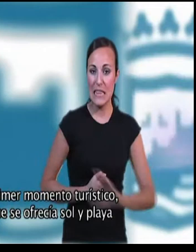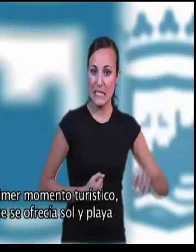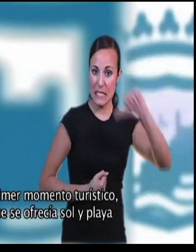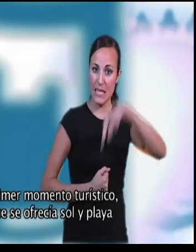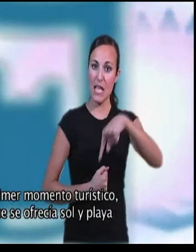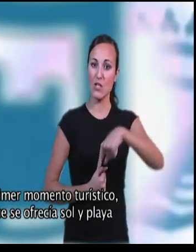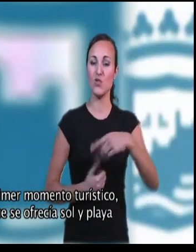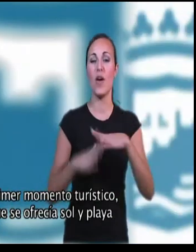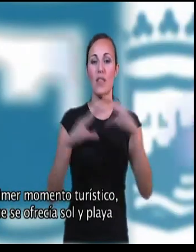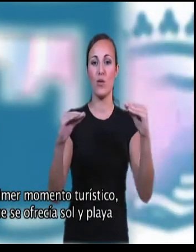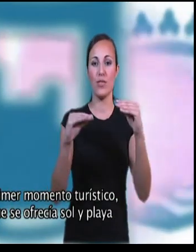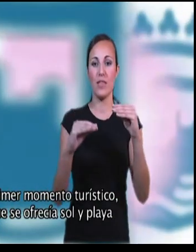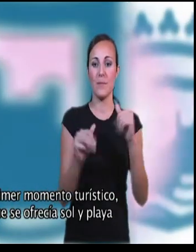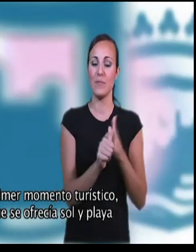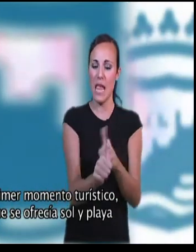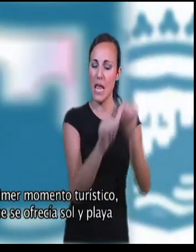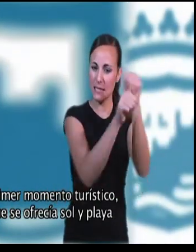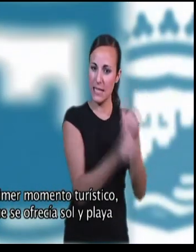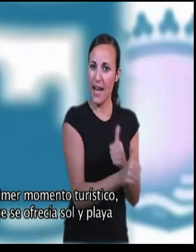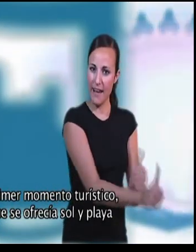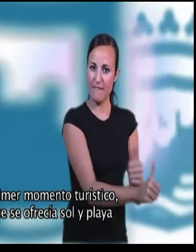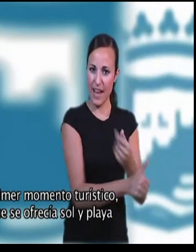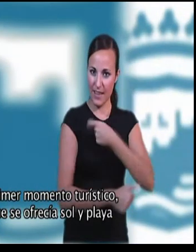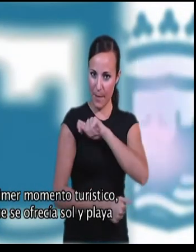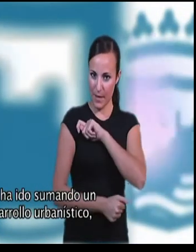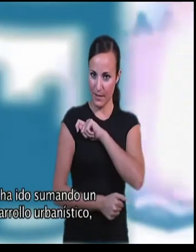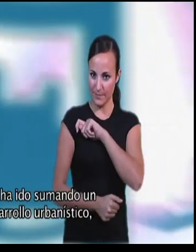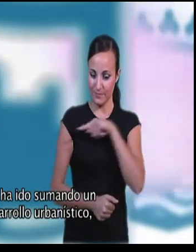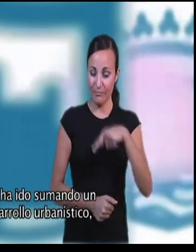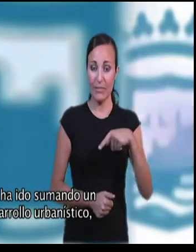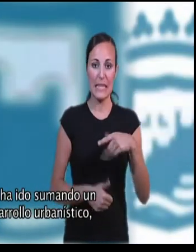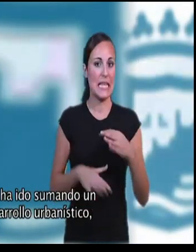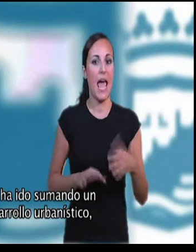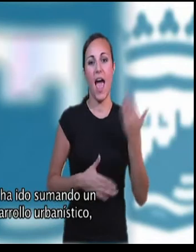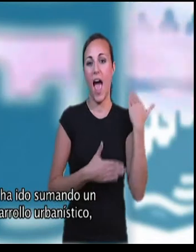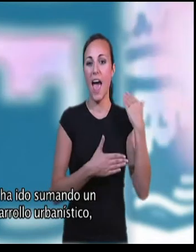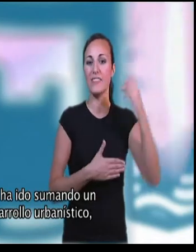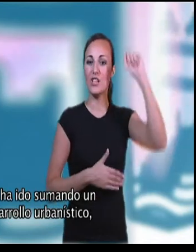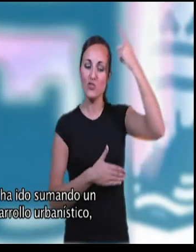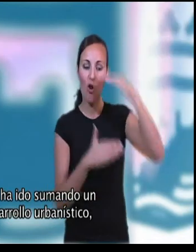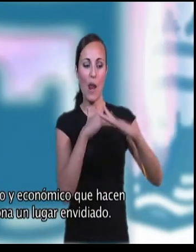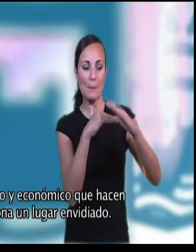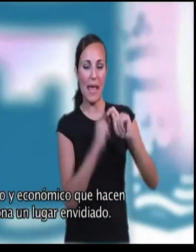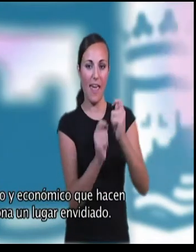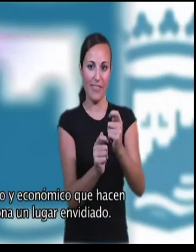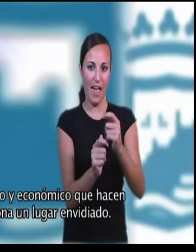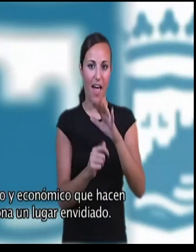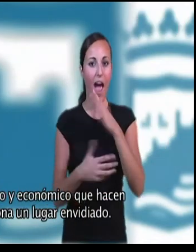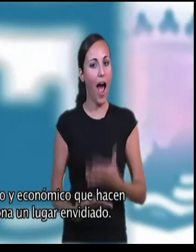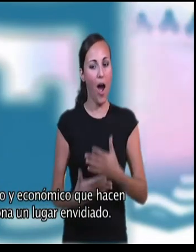este primer momento turístico, en el que se ofrecía sol y playa, se le ha ido sumando un desarrollo urbanístico, tecnológico y económico que